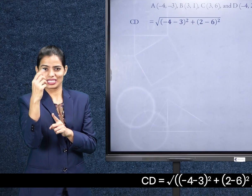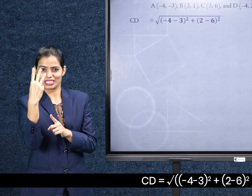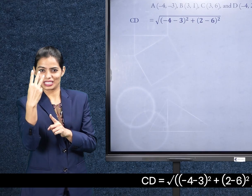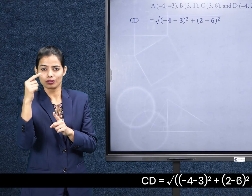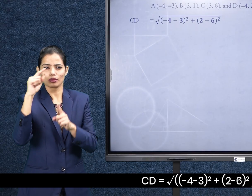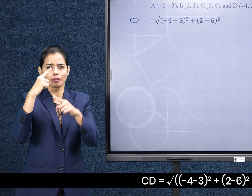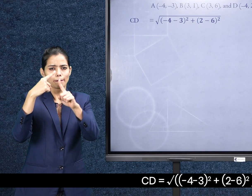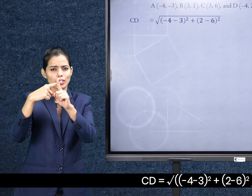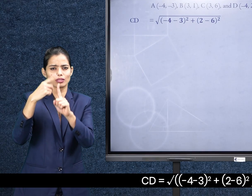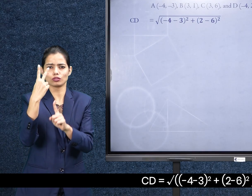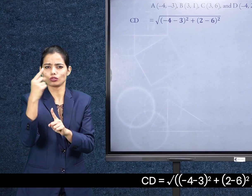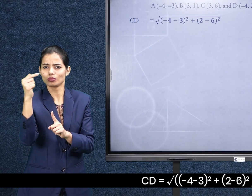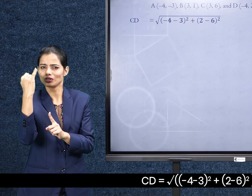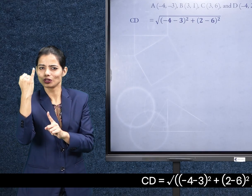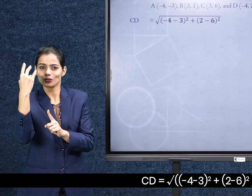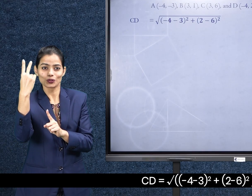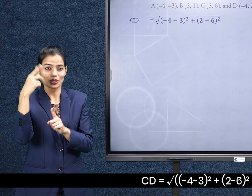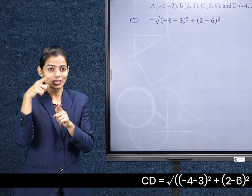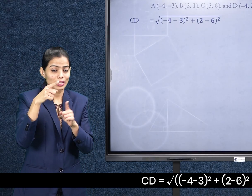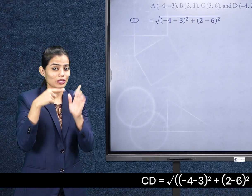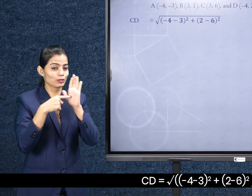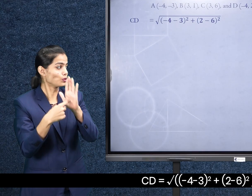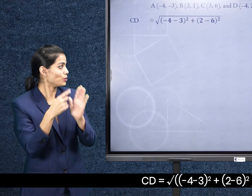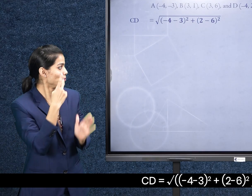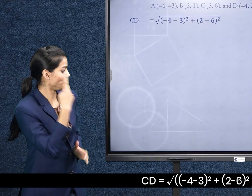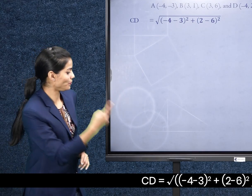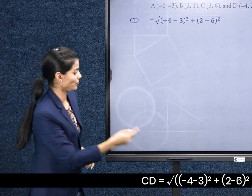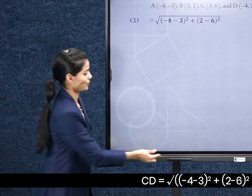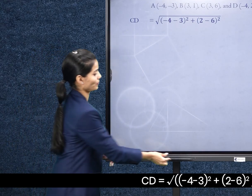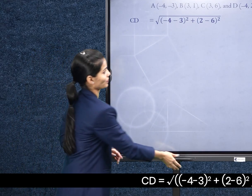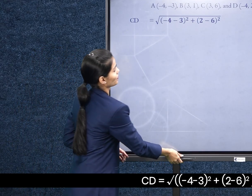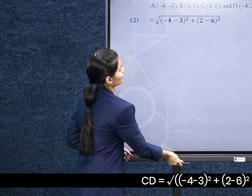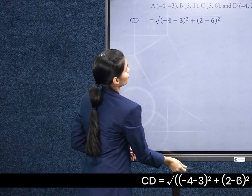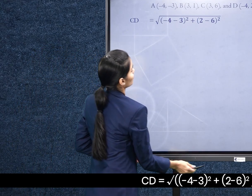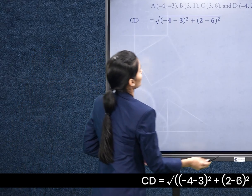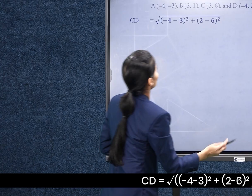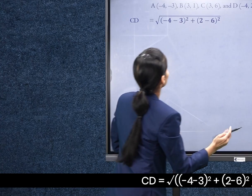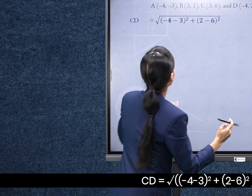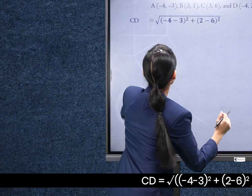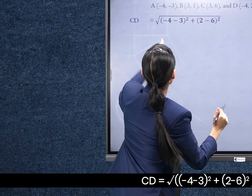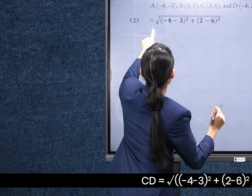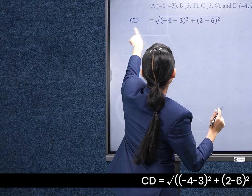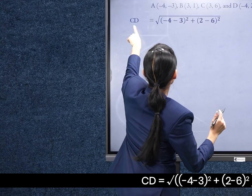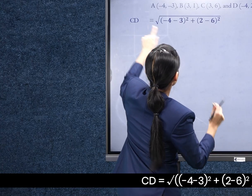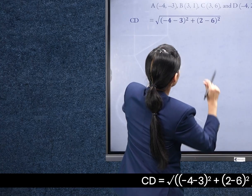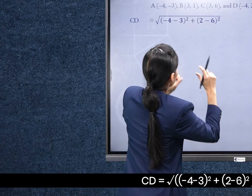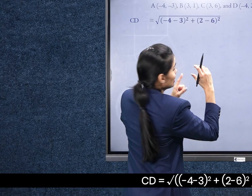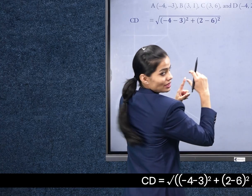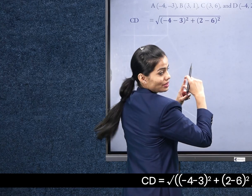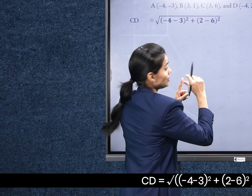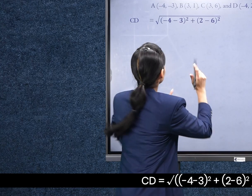வர்க்கமூலம் வட்டடைப்புக்குறிக்குள் கழித்தல் 4 கழித்தல் 3 மேலிலக்கு 2